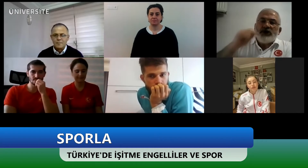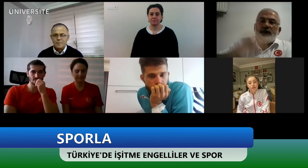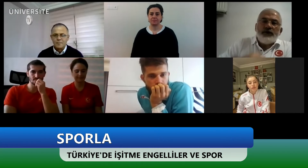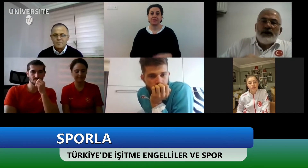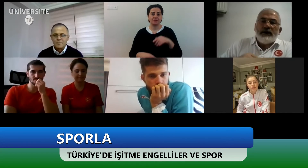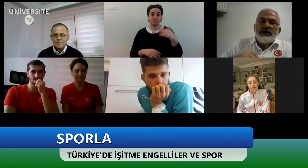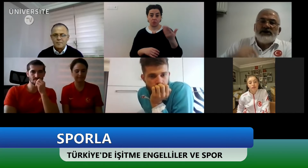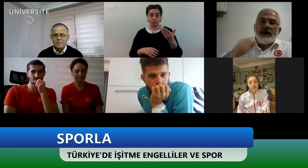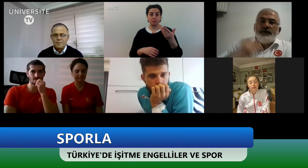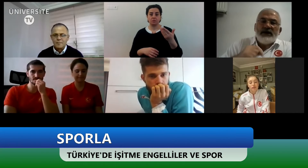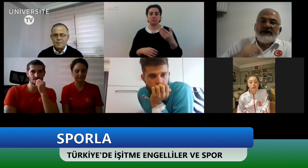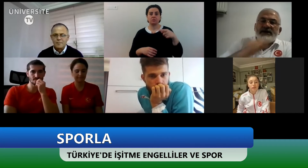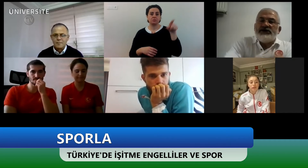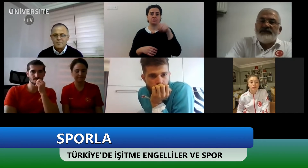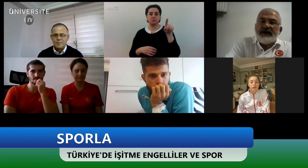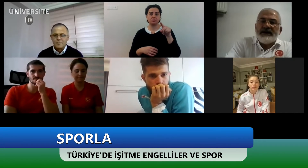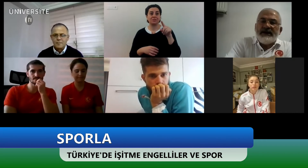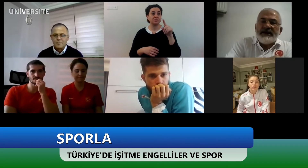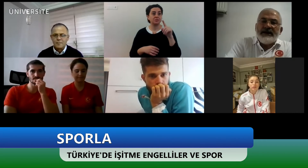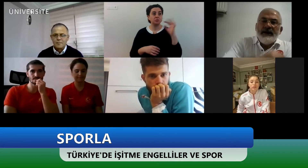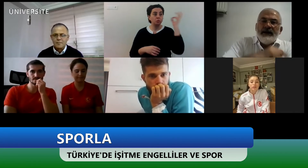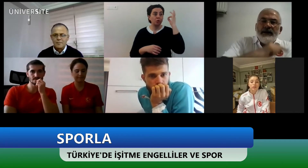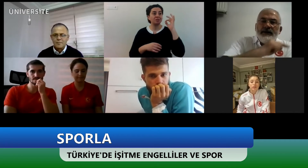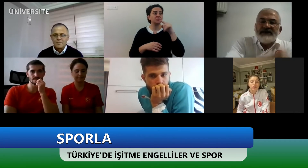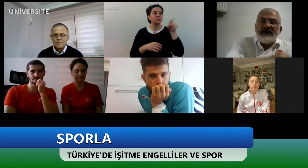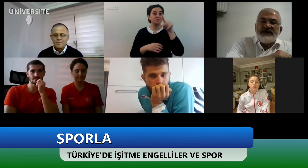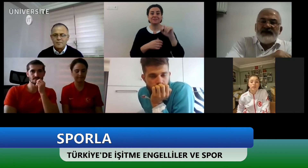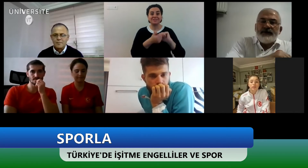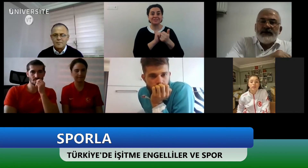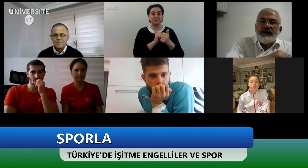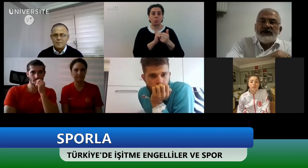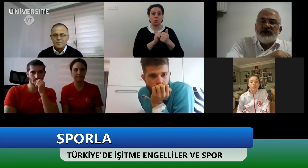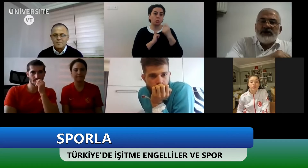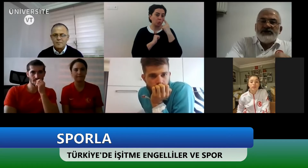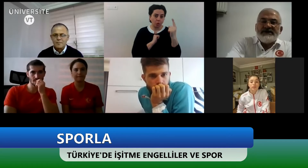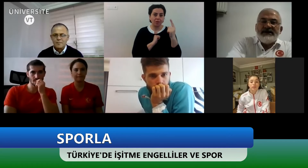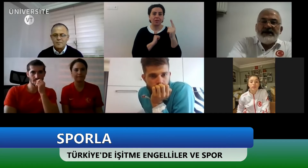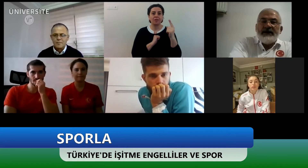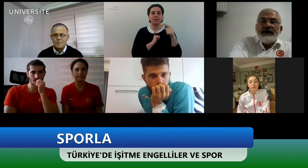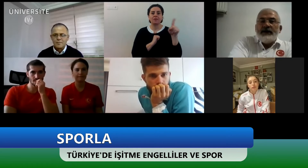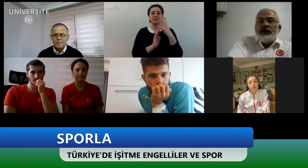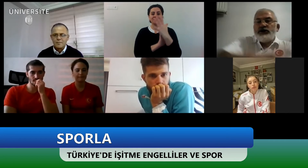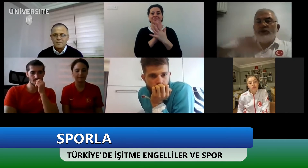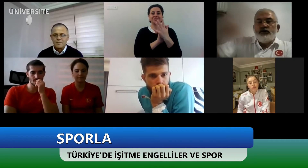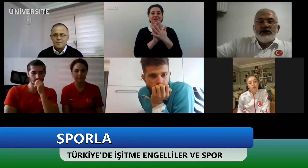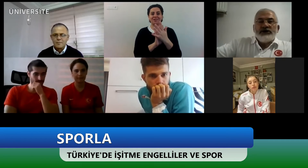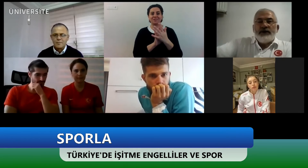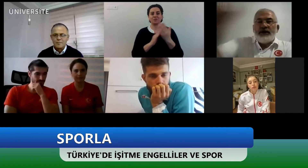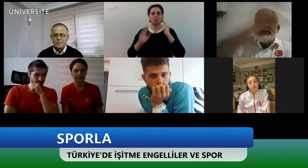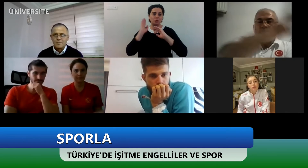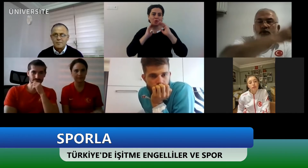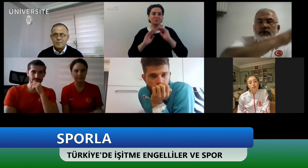branştaki şampiyonlardan işitme engellilere mesaj var çalışmasıyla işte